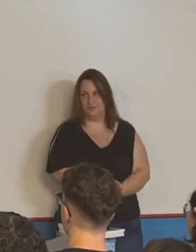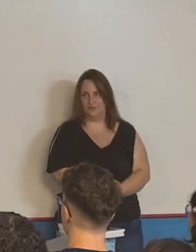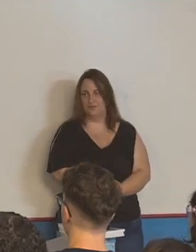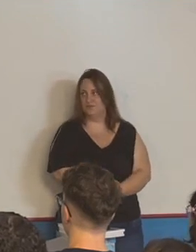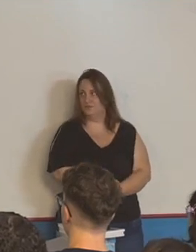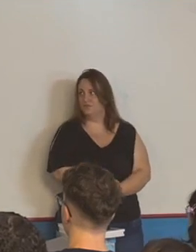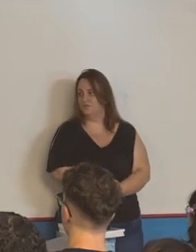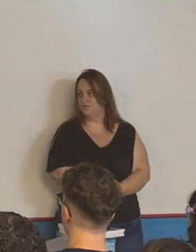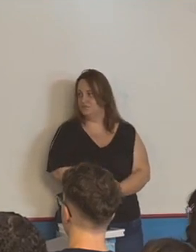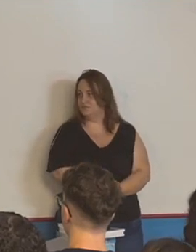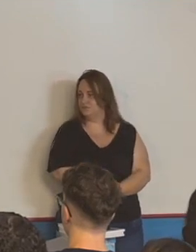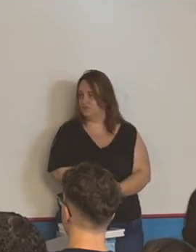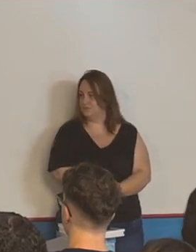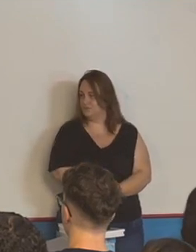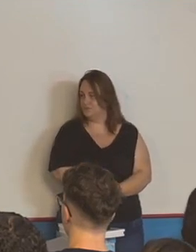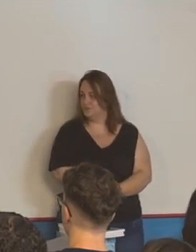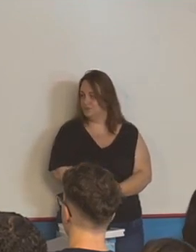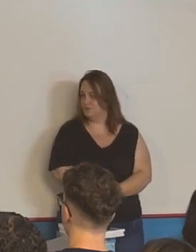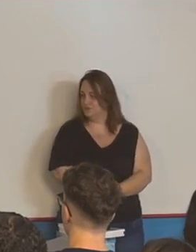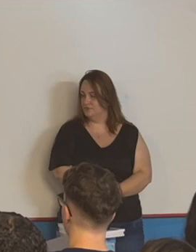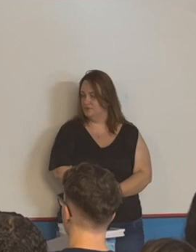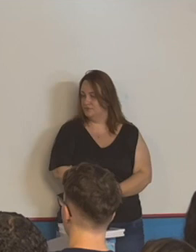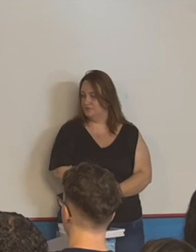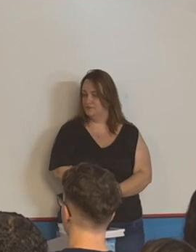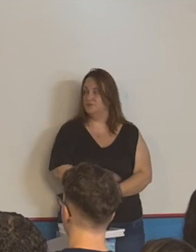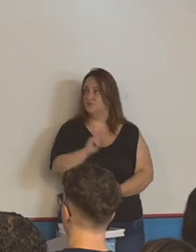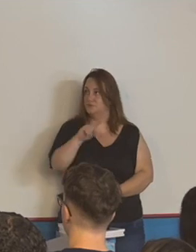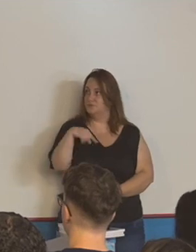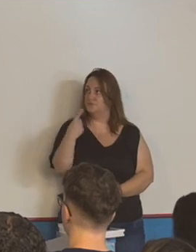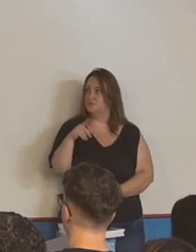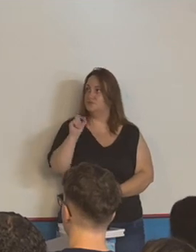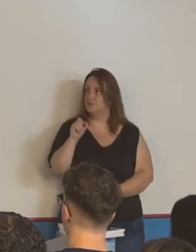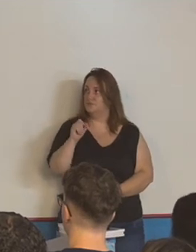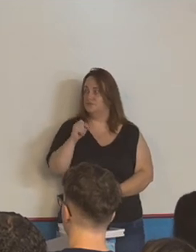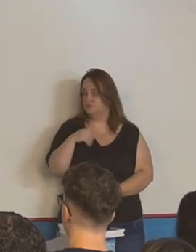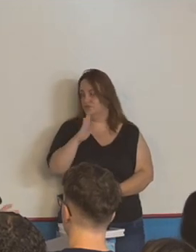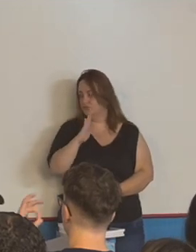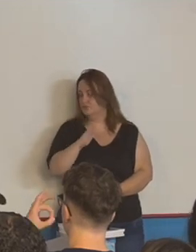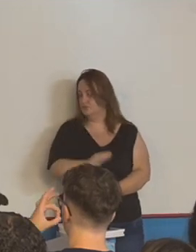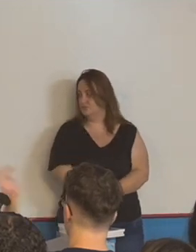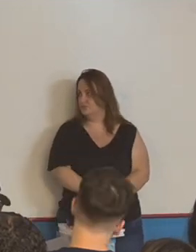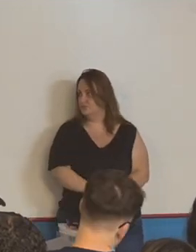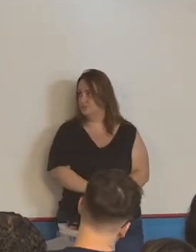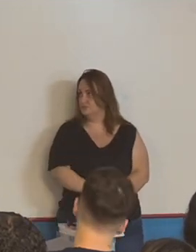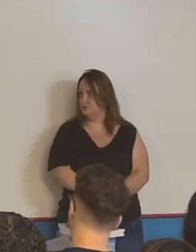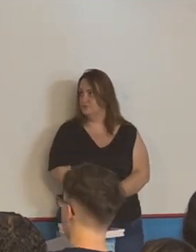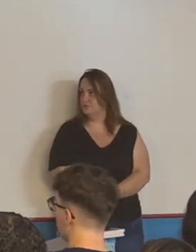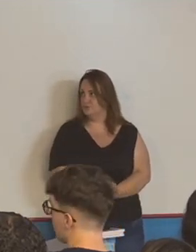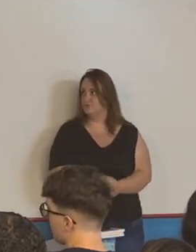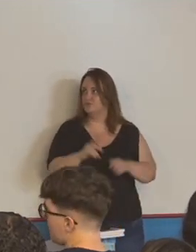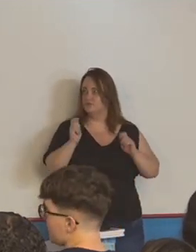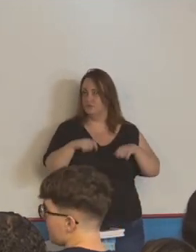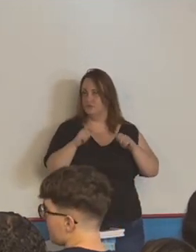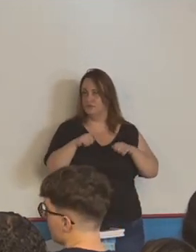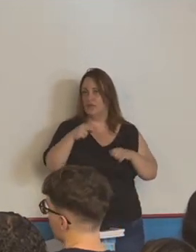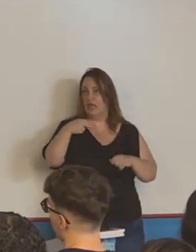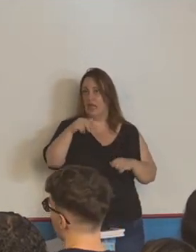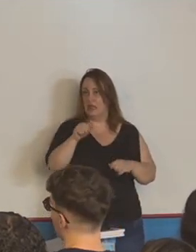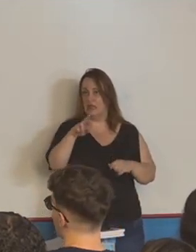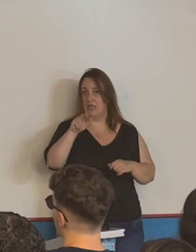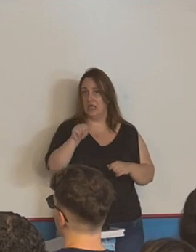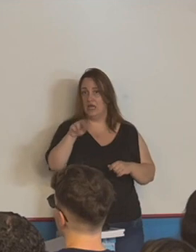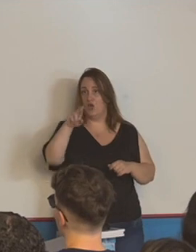galeria. E aí depois isso ficou mais forte quando eu comecei a ser representado por uma galeria chamada Nara Rosa, aqui de São